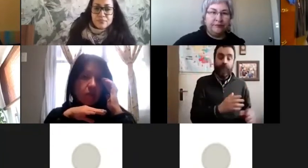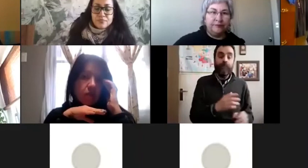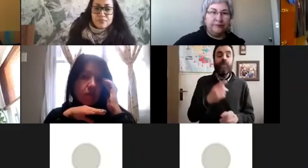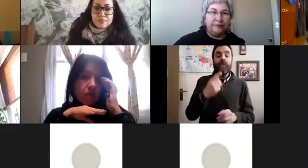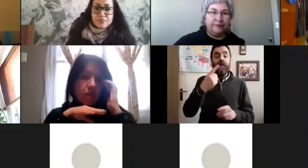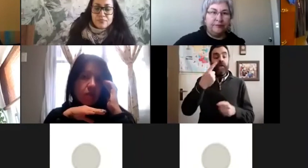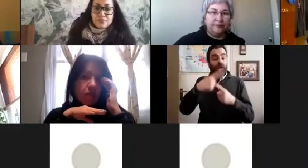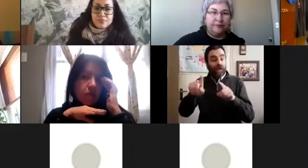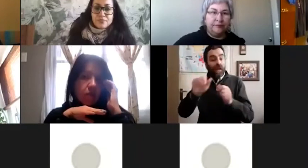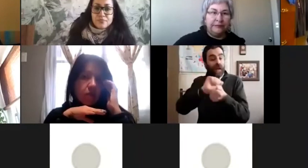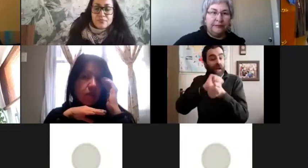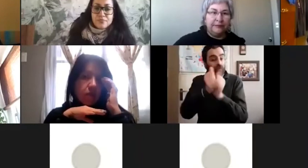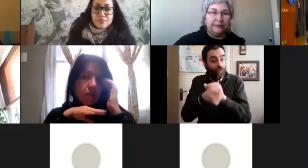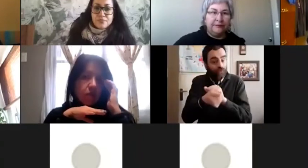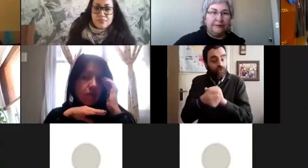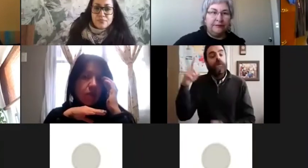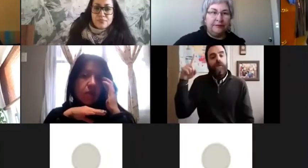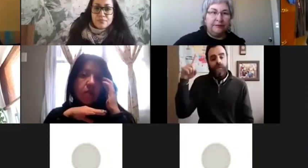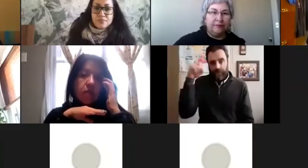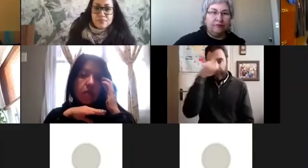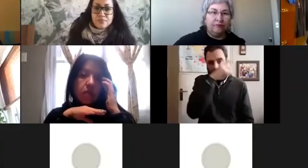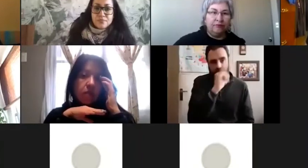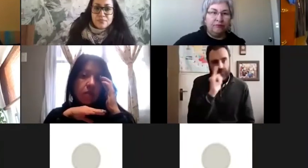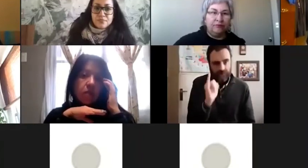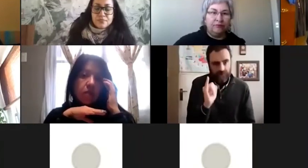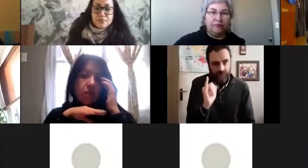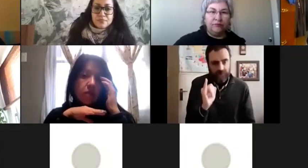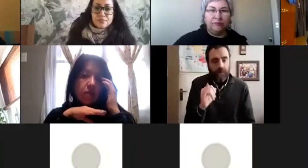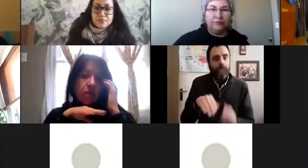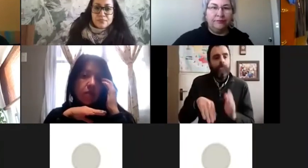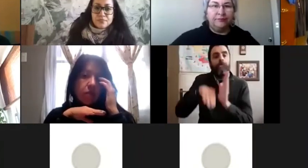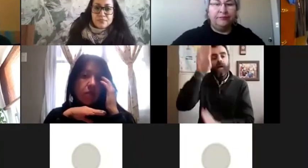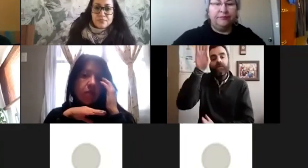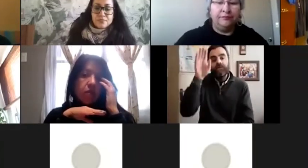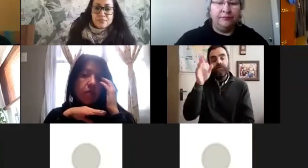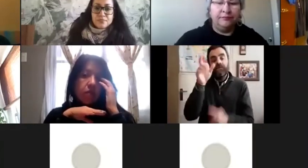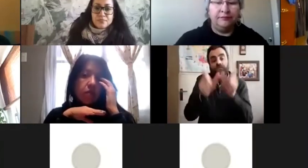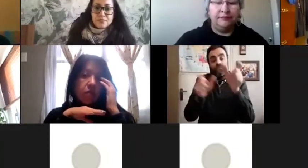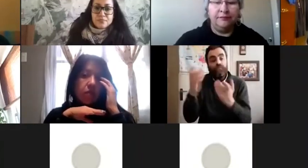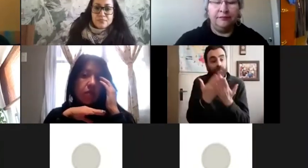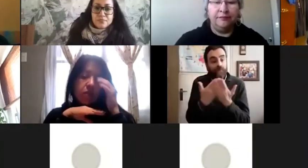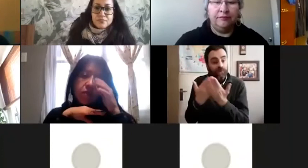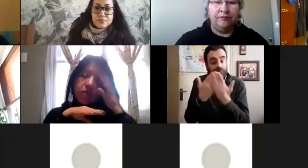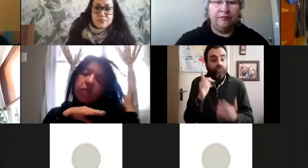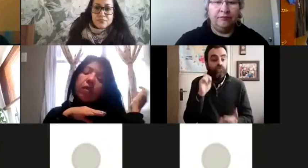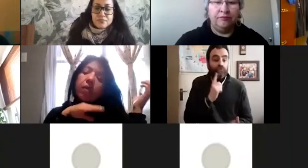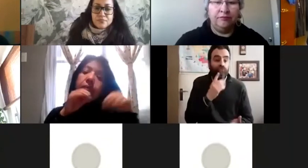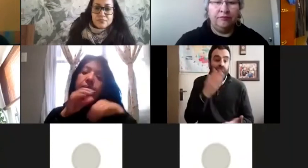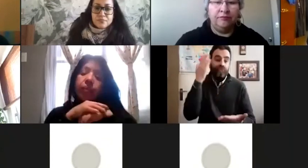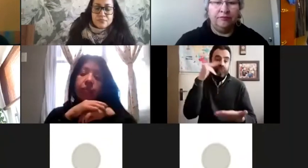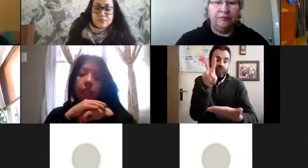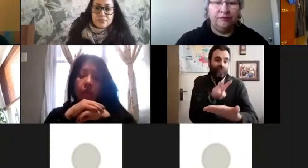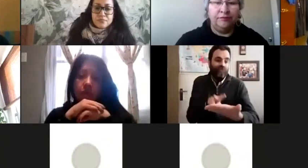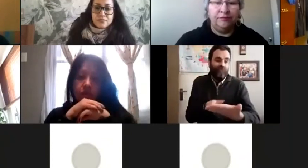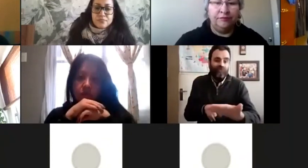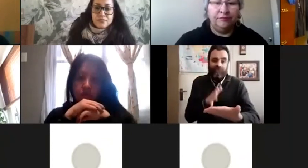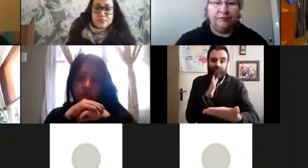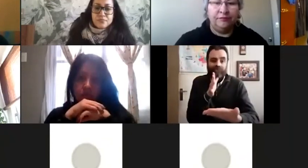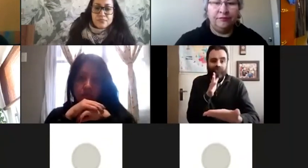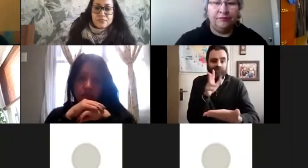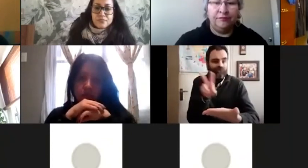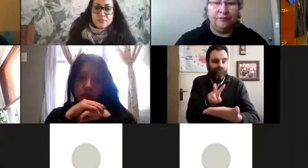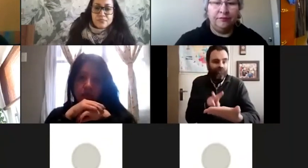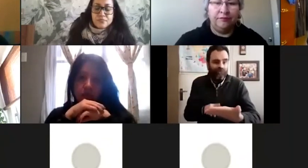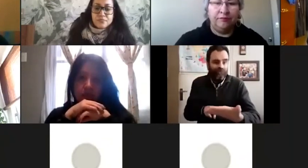Entonces, en esa priorización nosotros le hemos llevado a la escuela, pero los cambios curriculares igual son difíciles, dice. En su mayoría de los